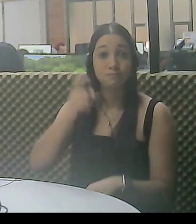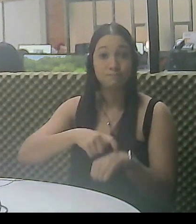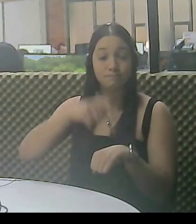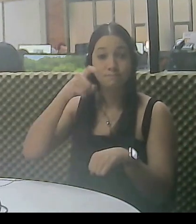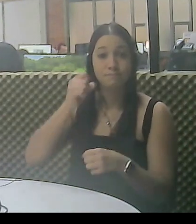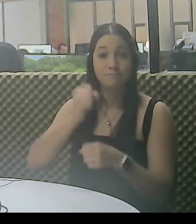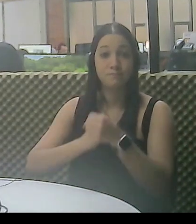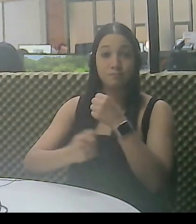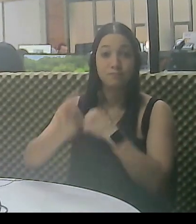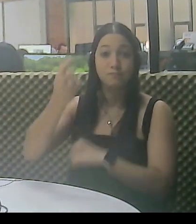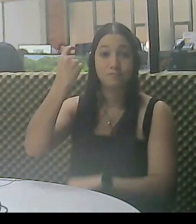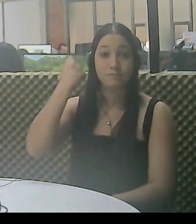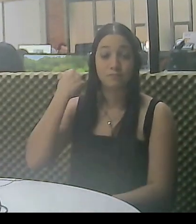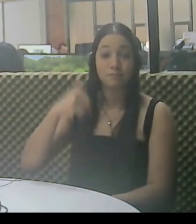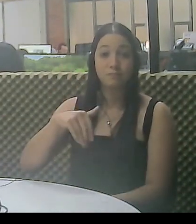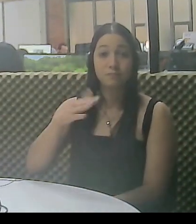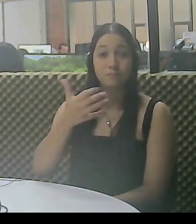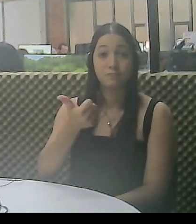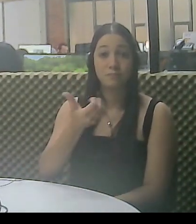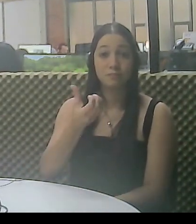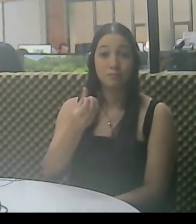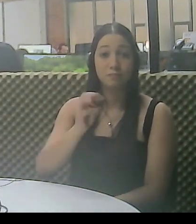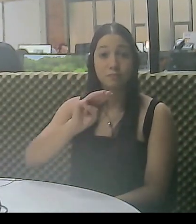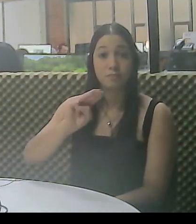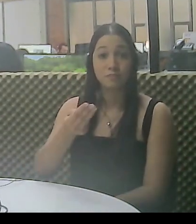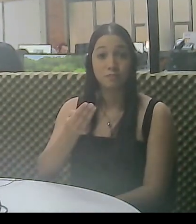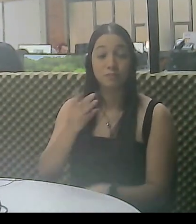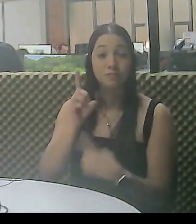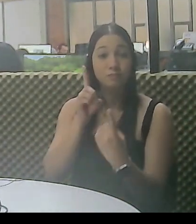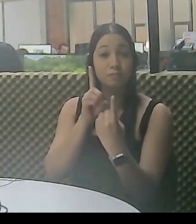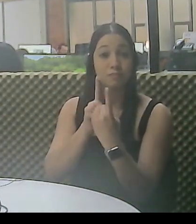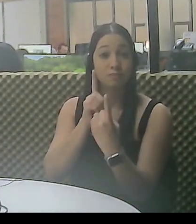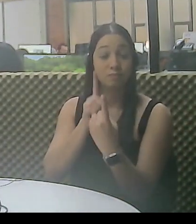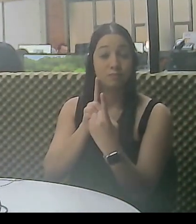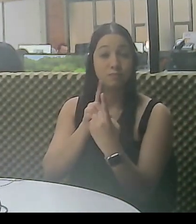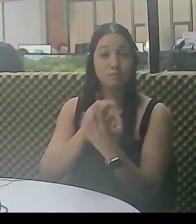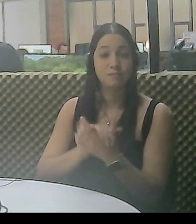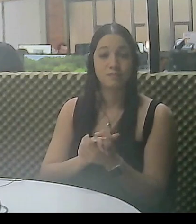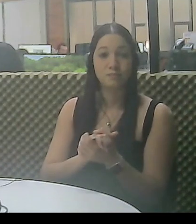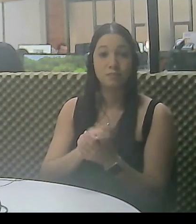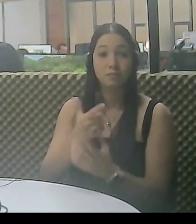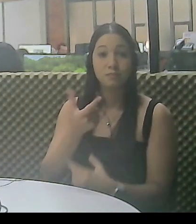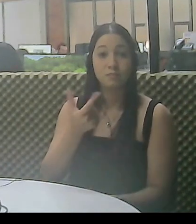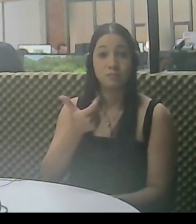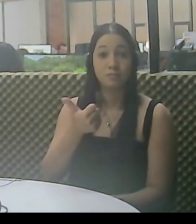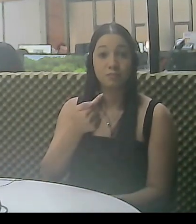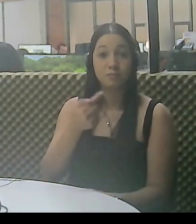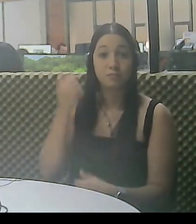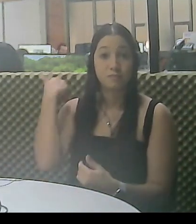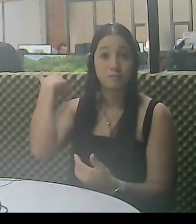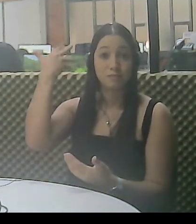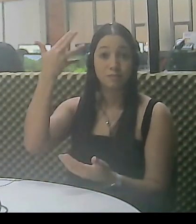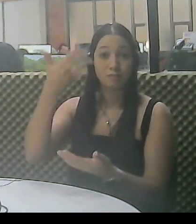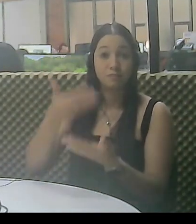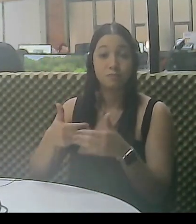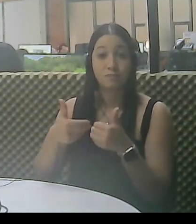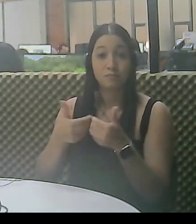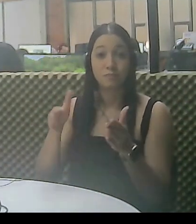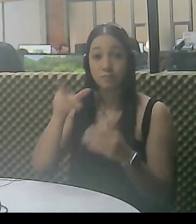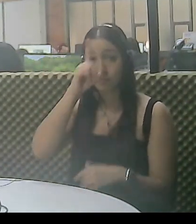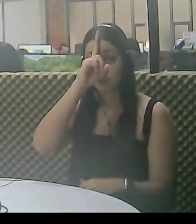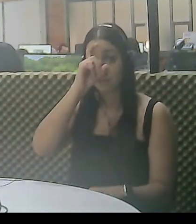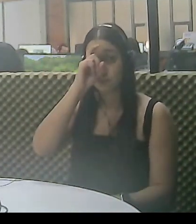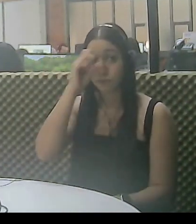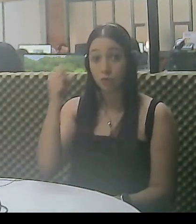Só no ano passado, foram mais de 16 milhões de atendimentos na rede. De 2017 para cá, abrimos um hospital